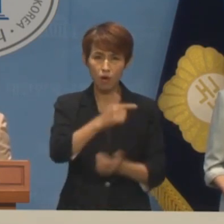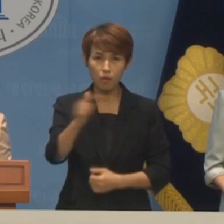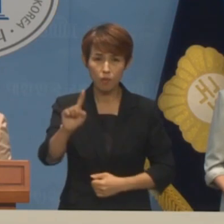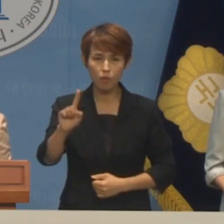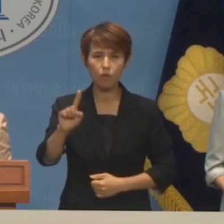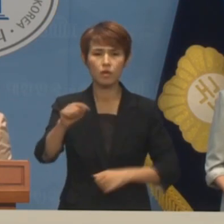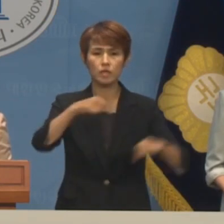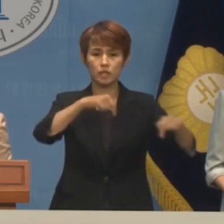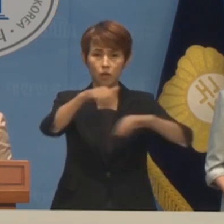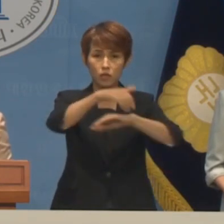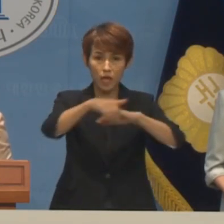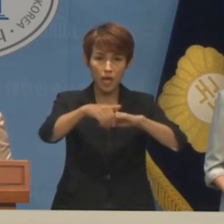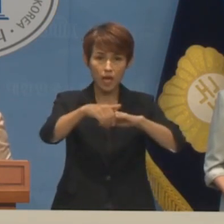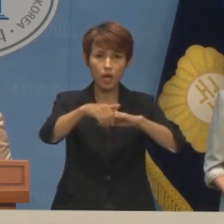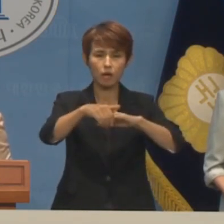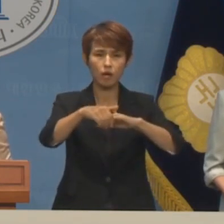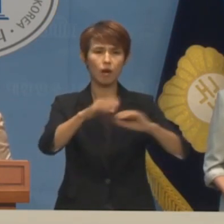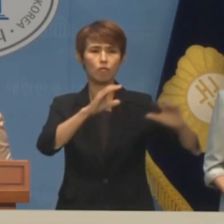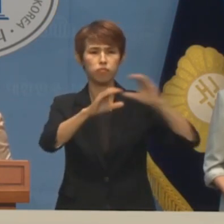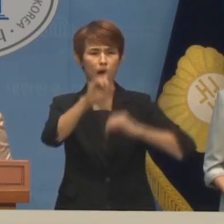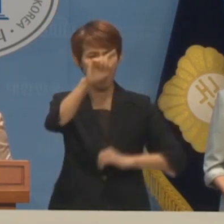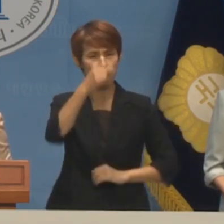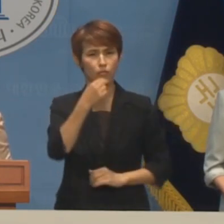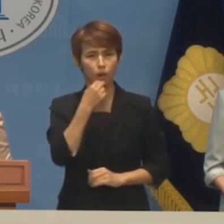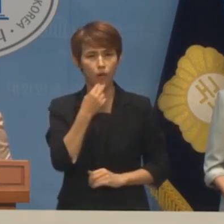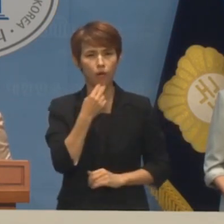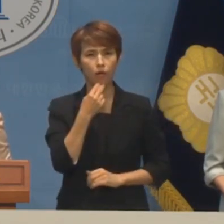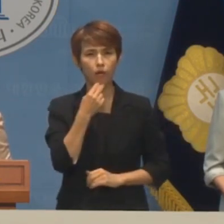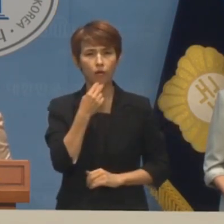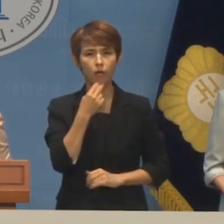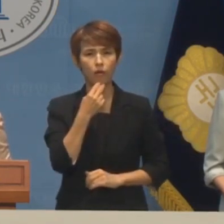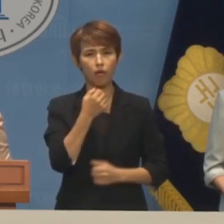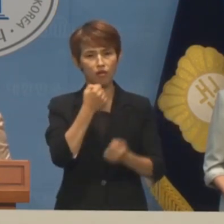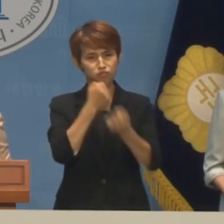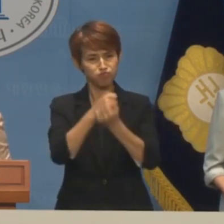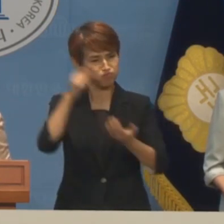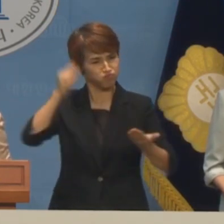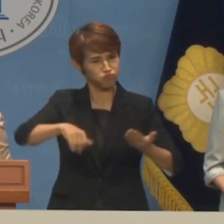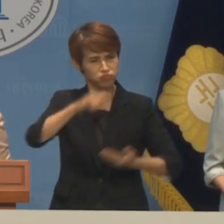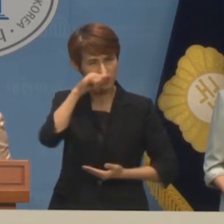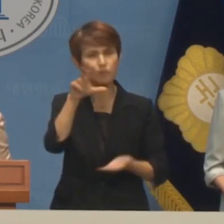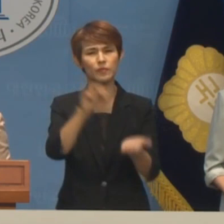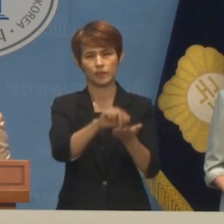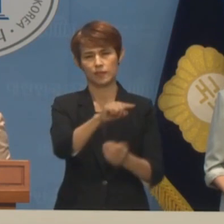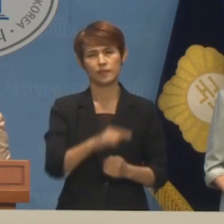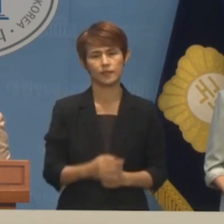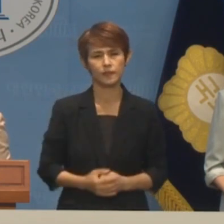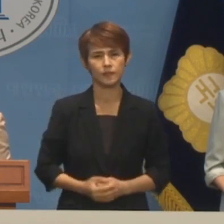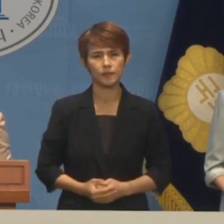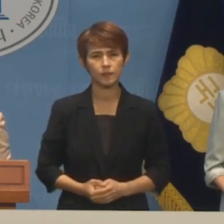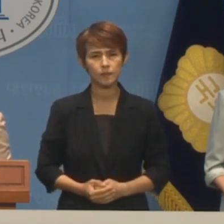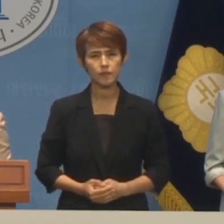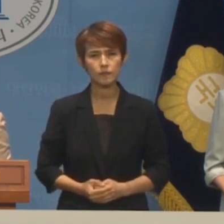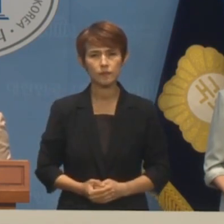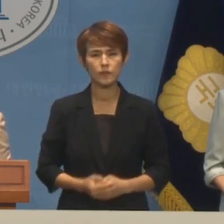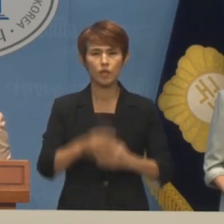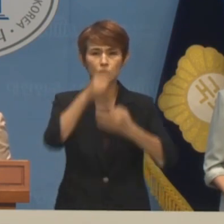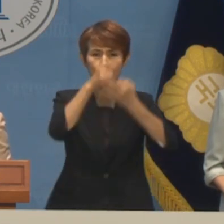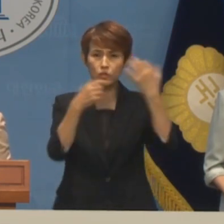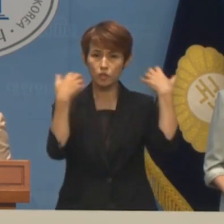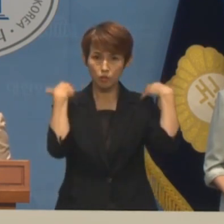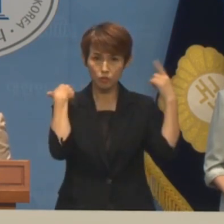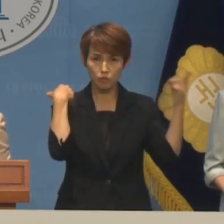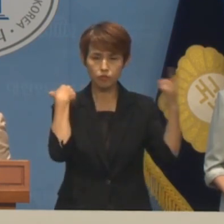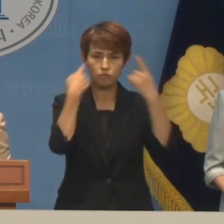이러한 정책이 충분한 소통 없이 일방적으로 졸속 추진되고 있다는 점입니다. 윤석열